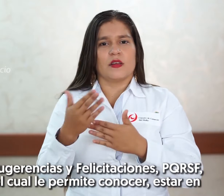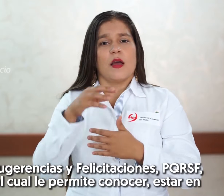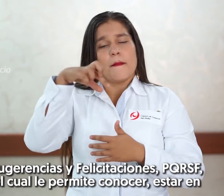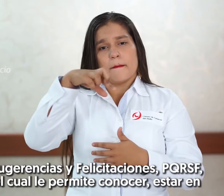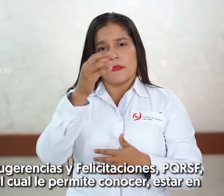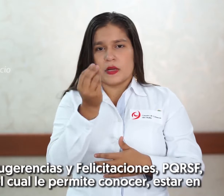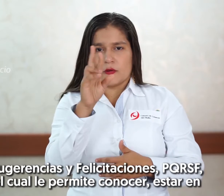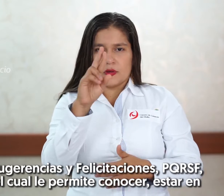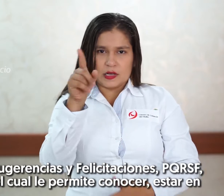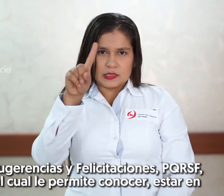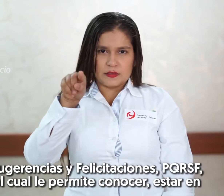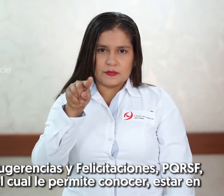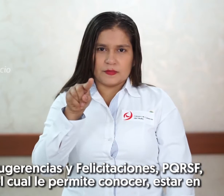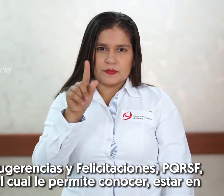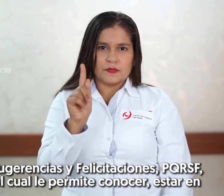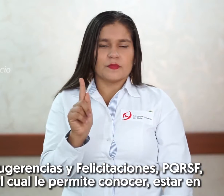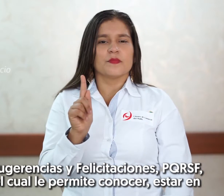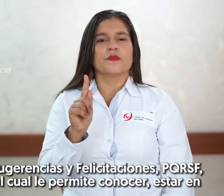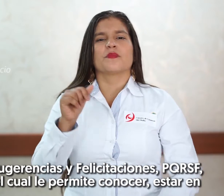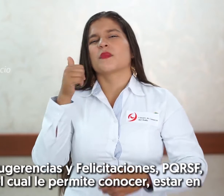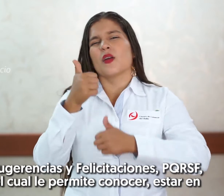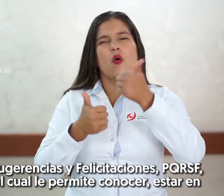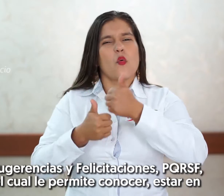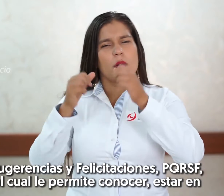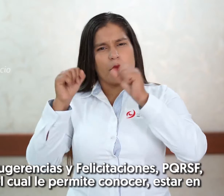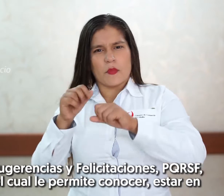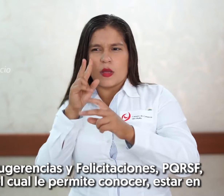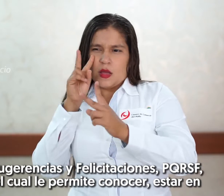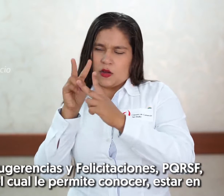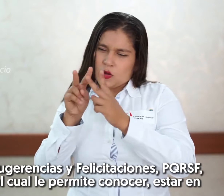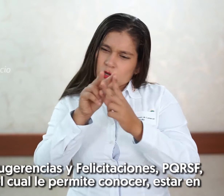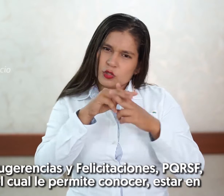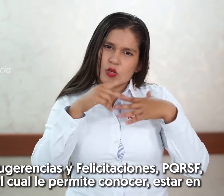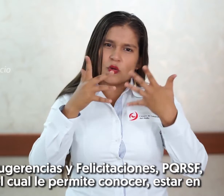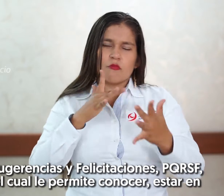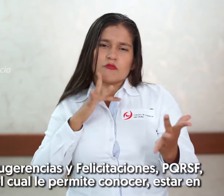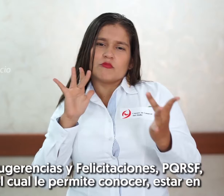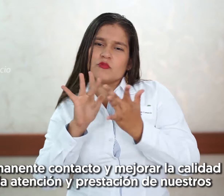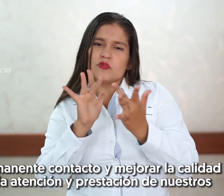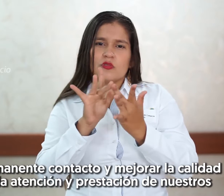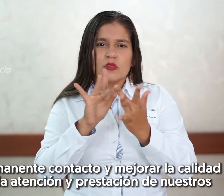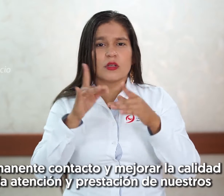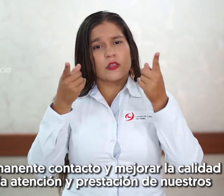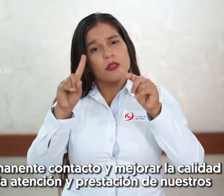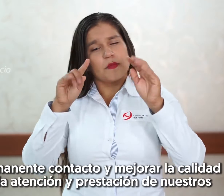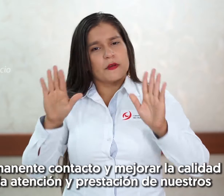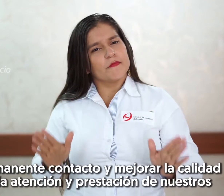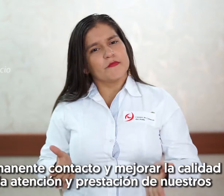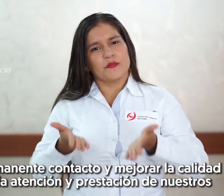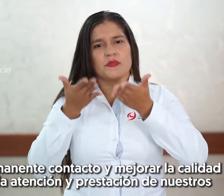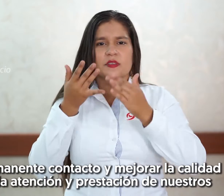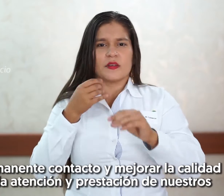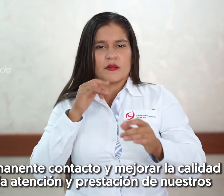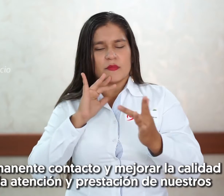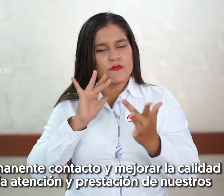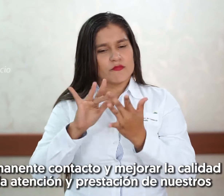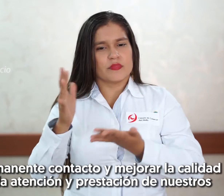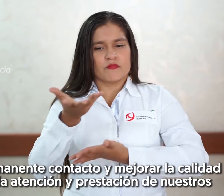PQRSF, el cual le permite conocer, estar en permanente contacto y mejorar la calidad en la atención y